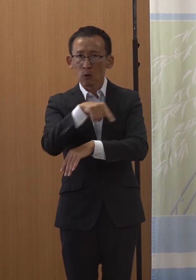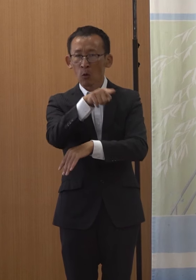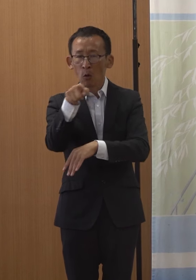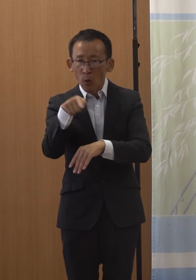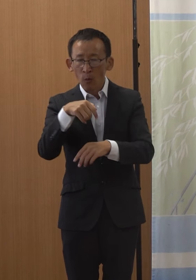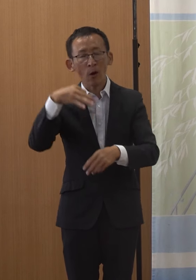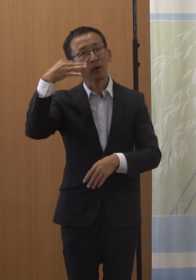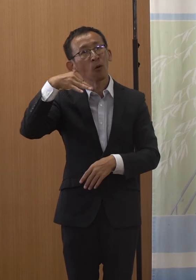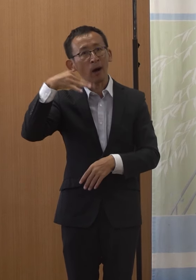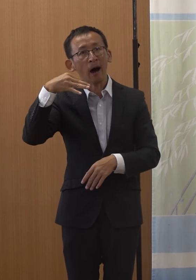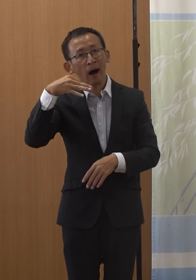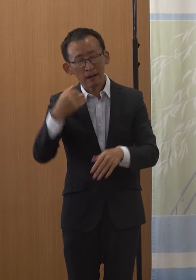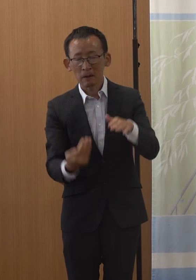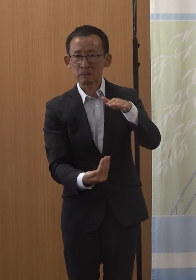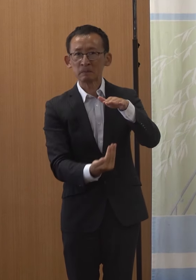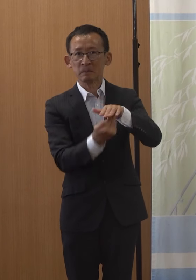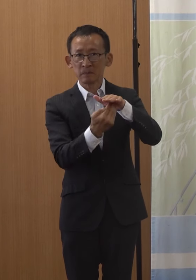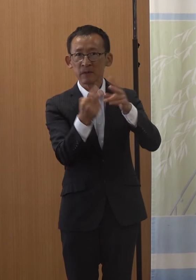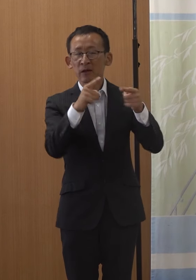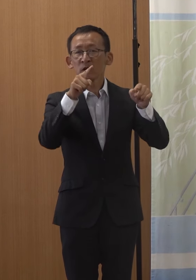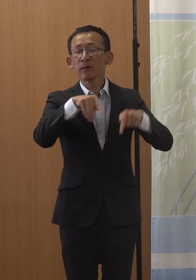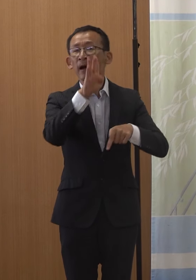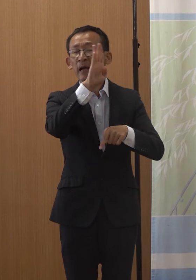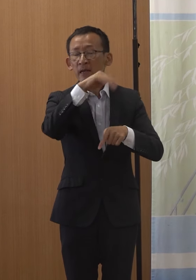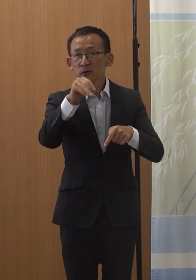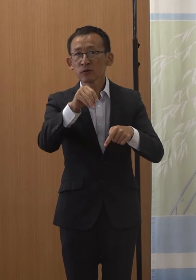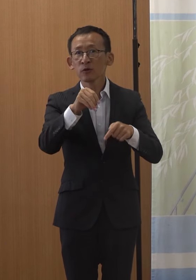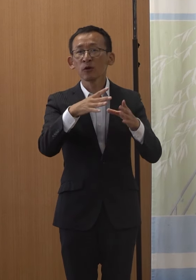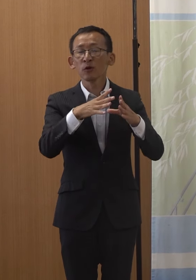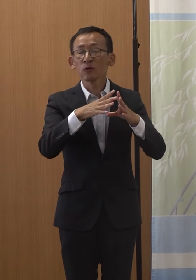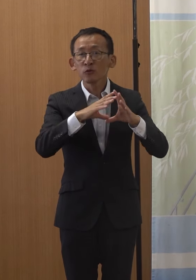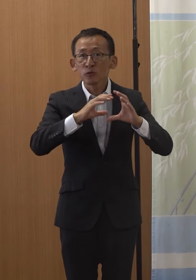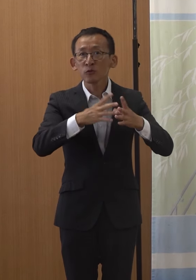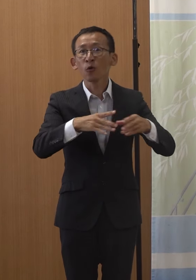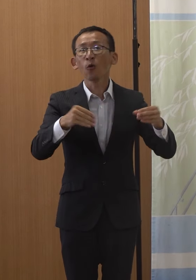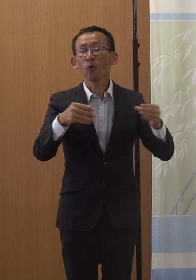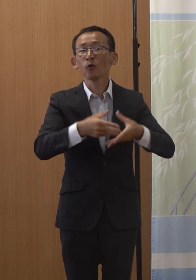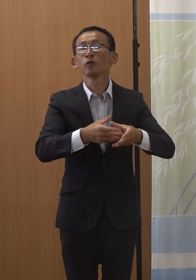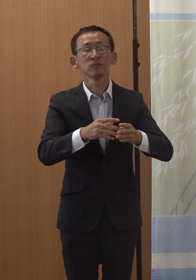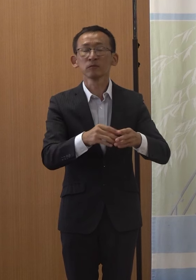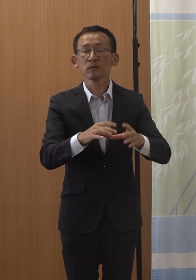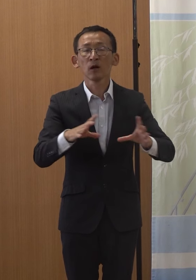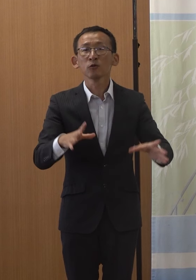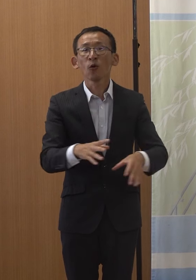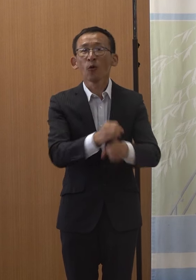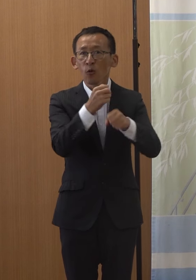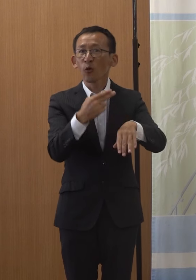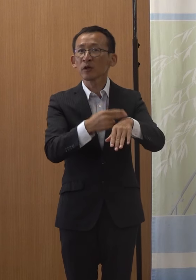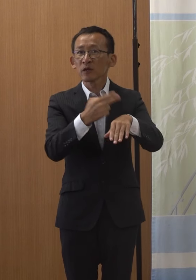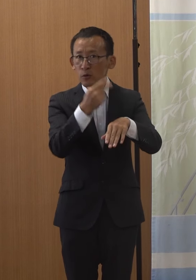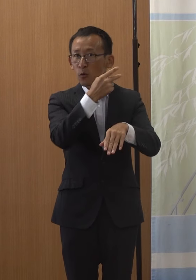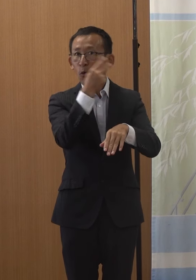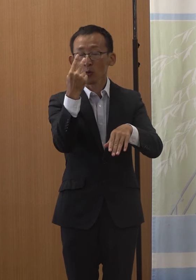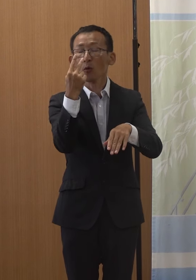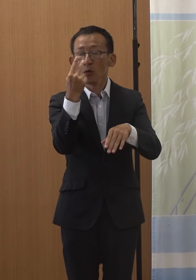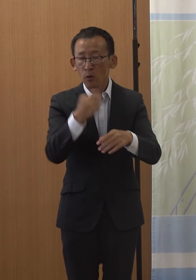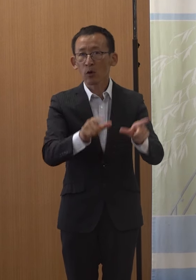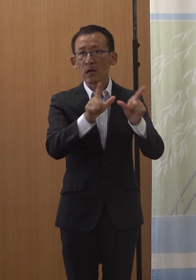された広島県立総合技術高等学校のチームダブルミミが輝きました。